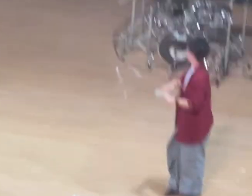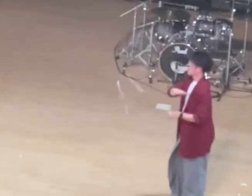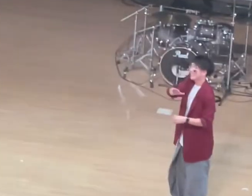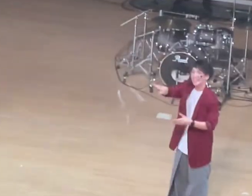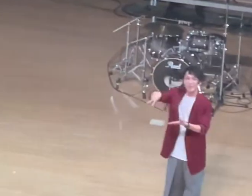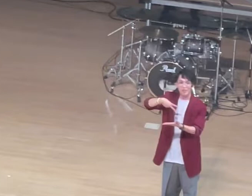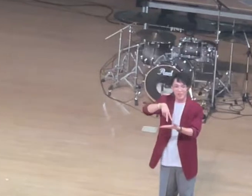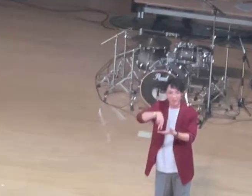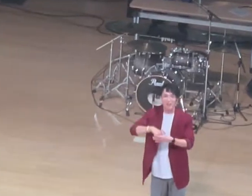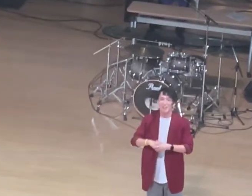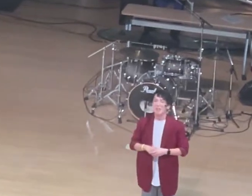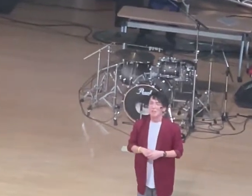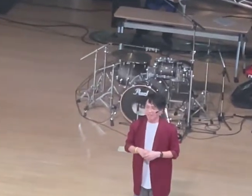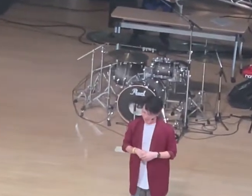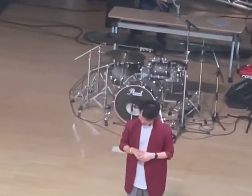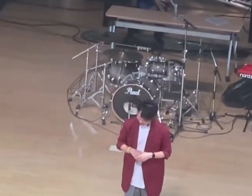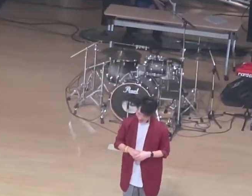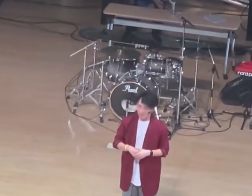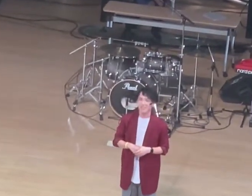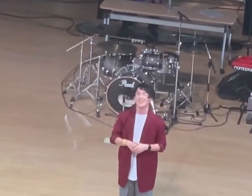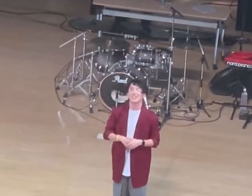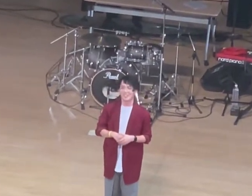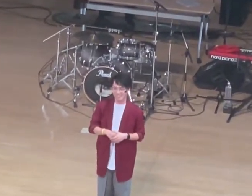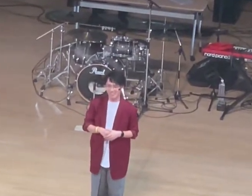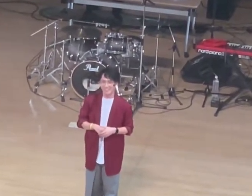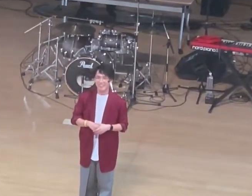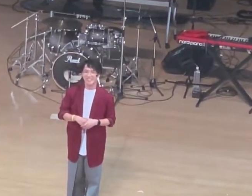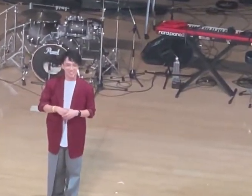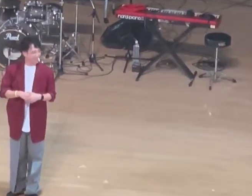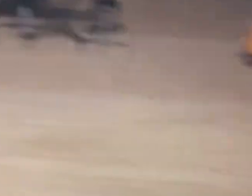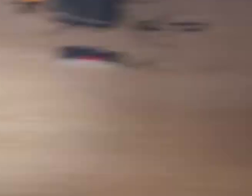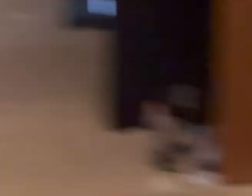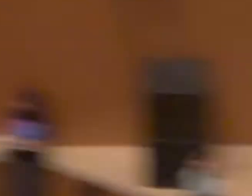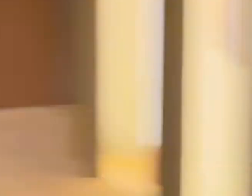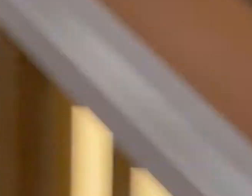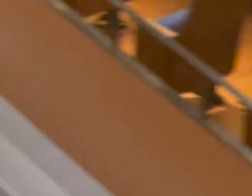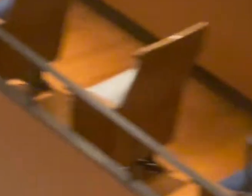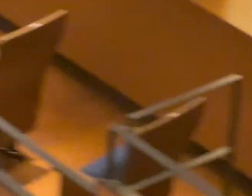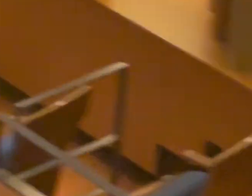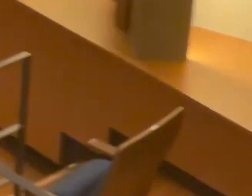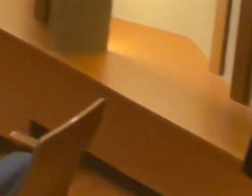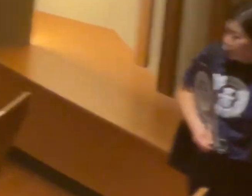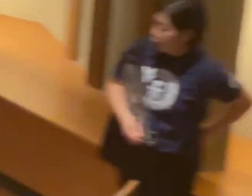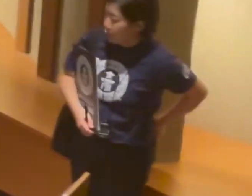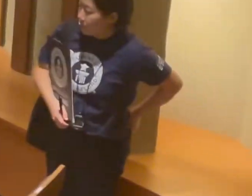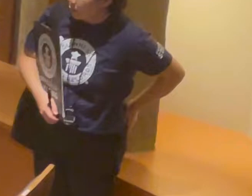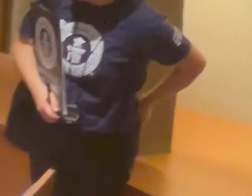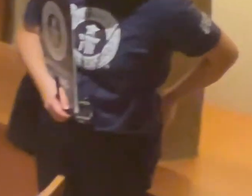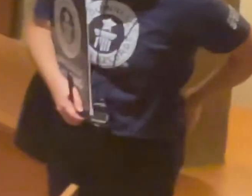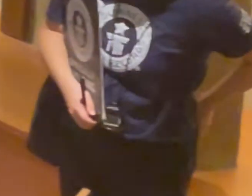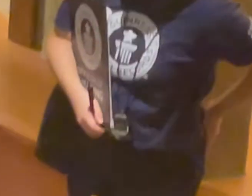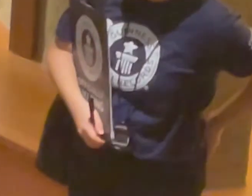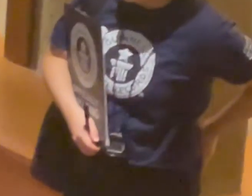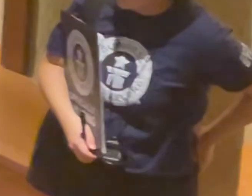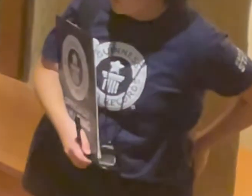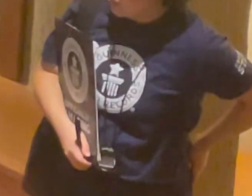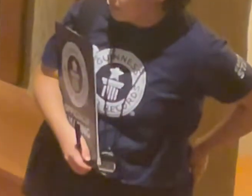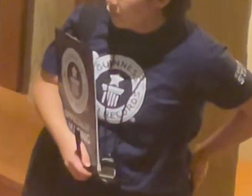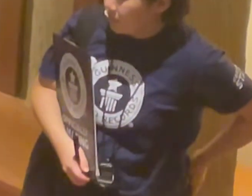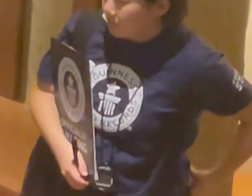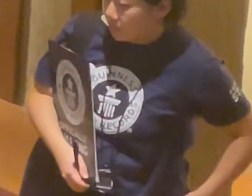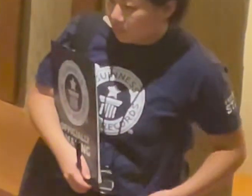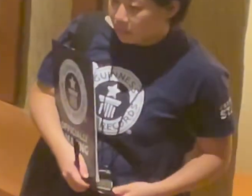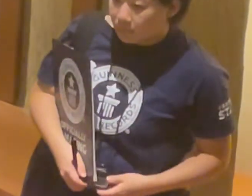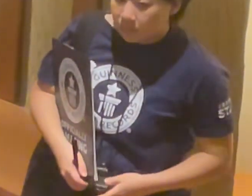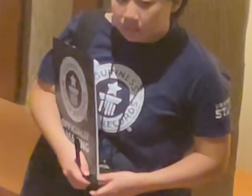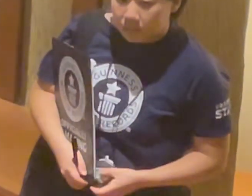次、みんなで踊ろう。めちゃくちゃ良かったです。すごい、なんかみんなで手話とダンスで一つになれて、こういう